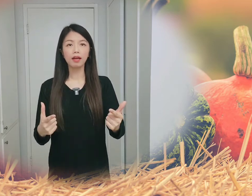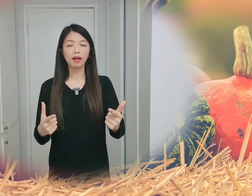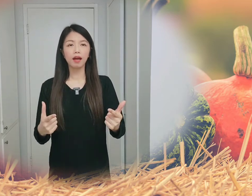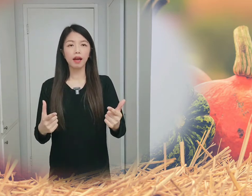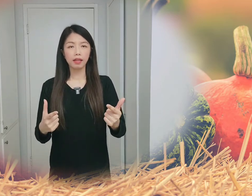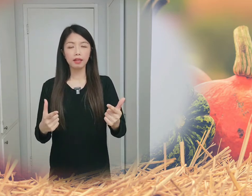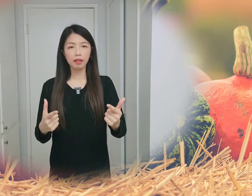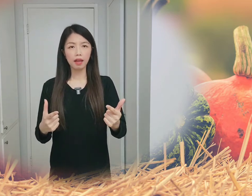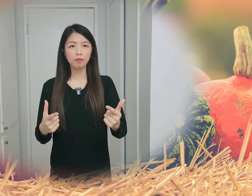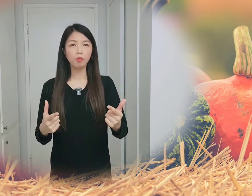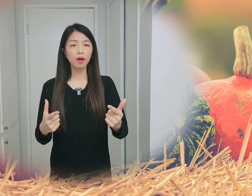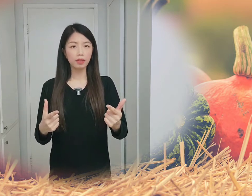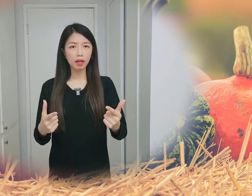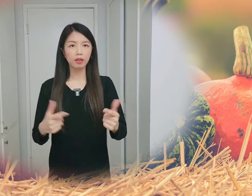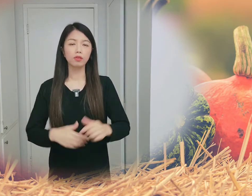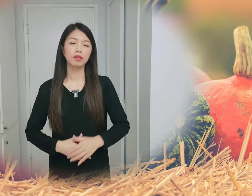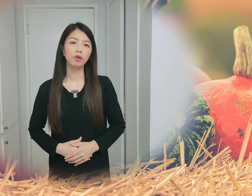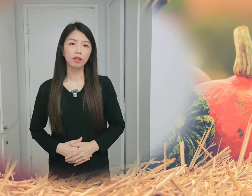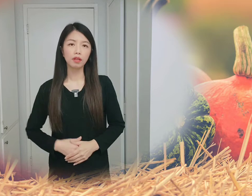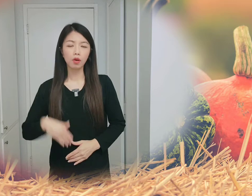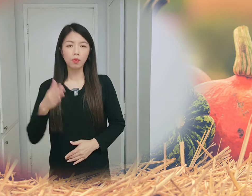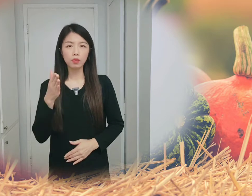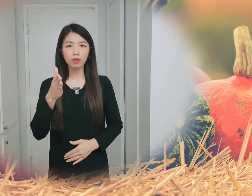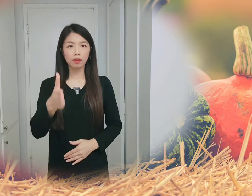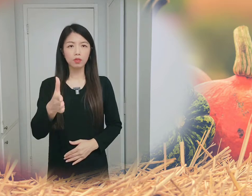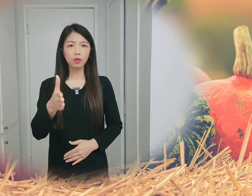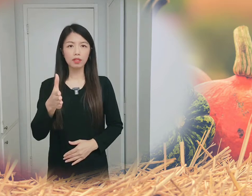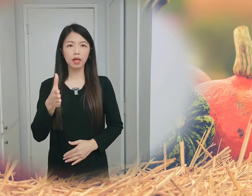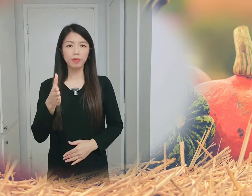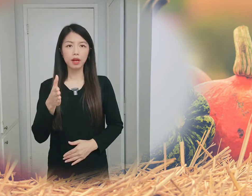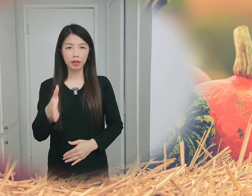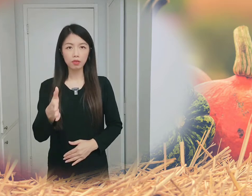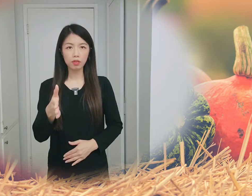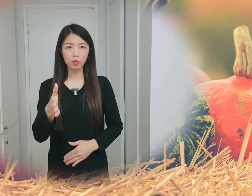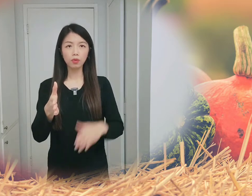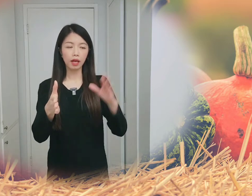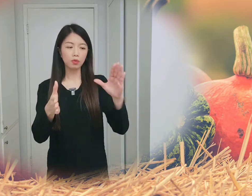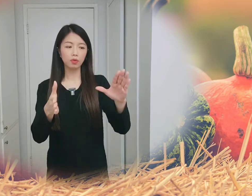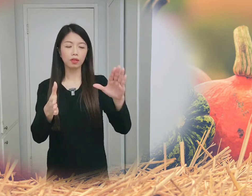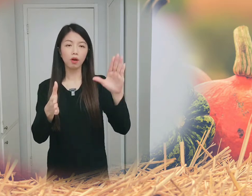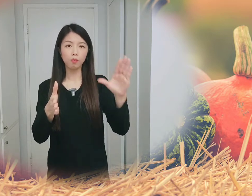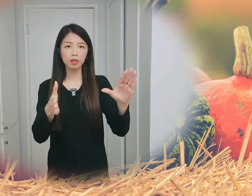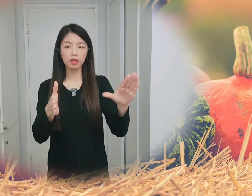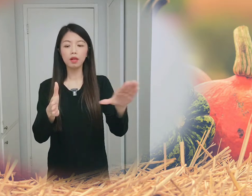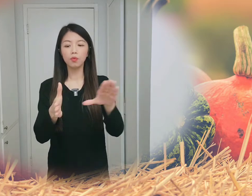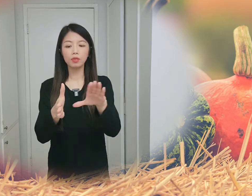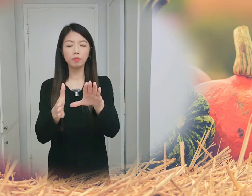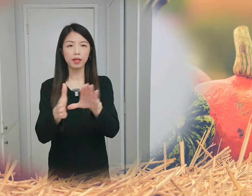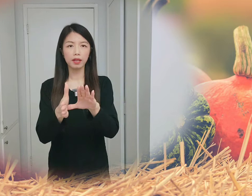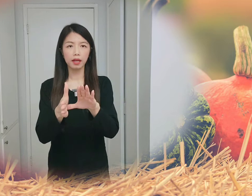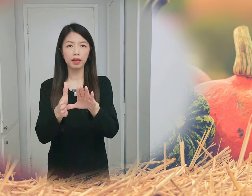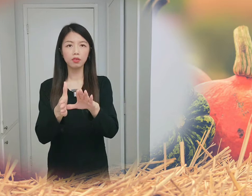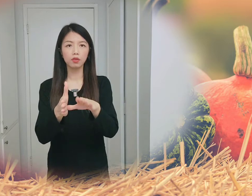아니다. 아닐 때, 뭐뭐 할 때 이런 뜻의 수어는 왼손은 이렇게 손끝이 앞을 향하게 해주시고 다른 손은 엄지를